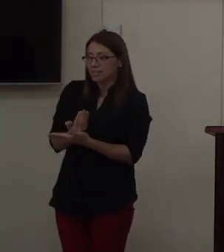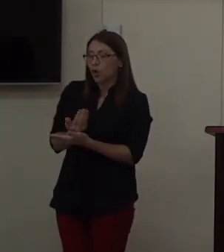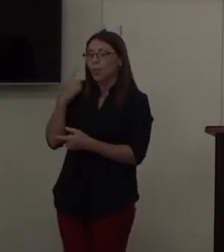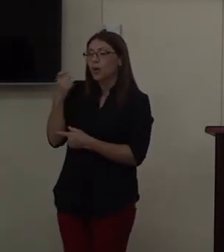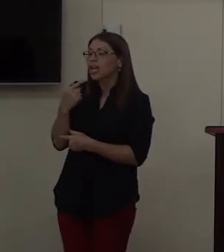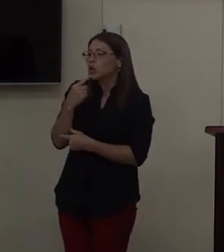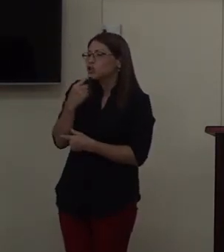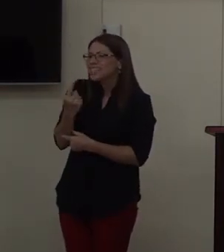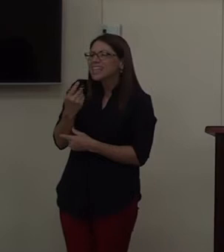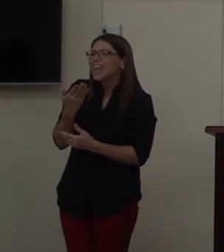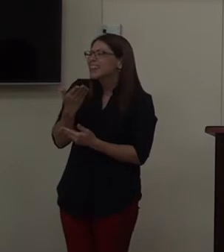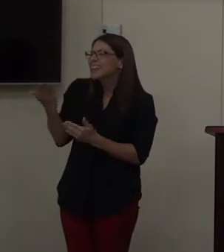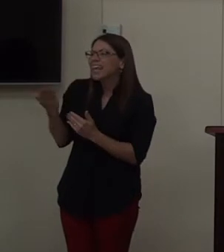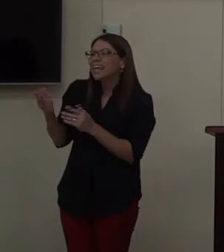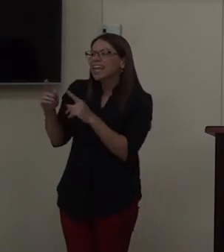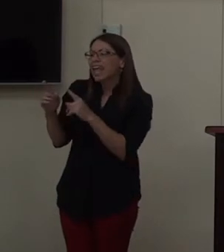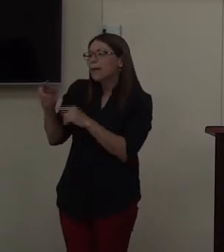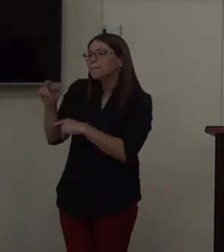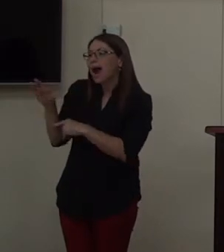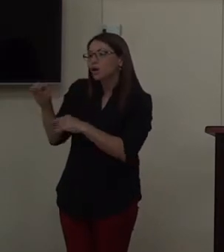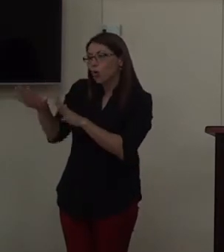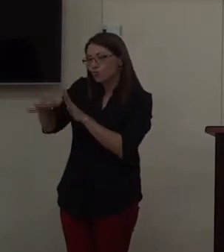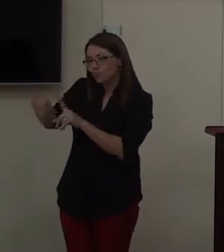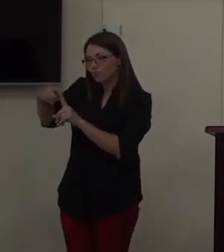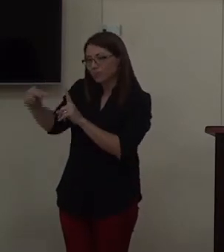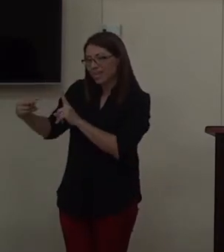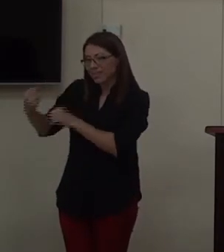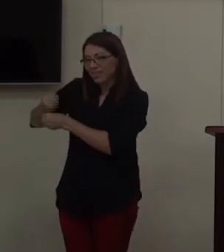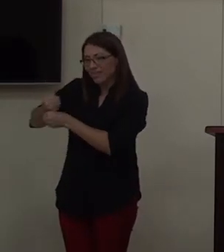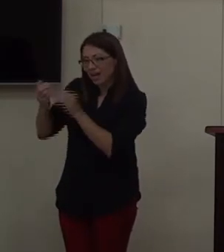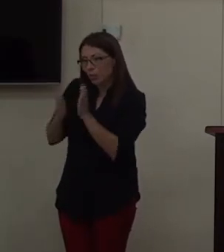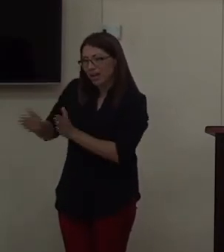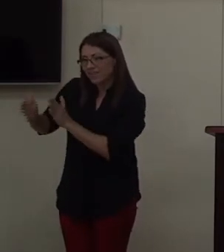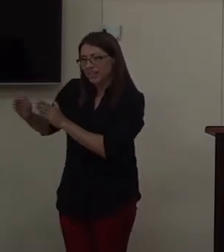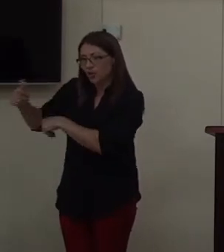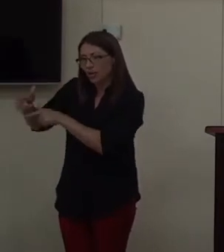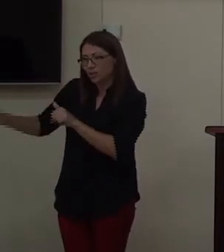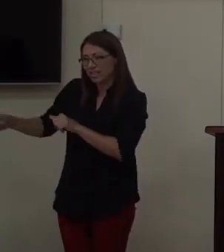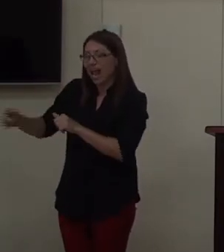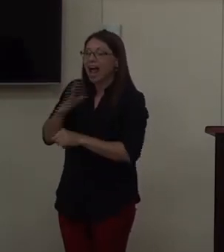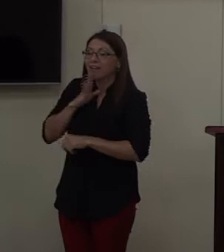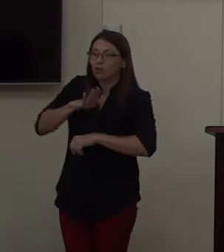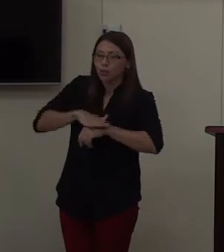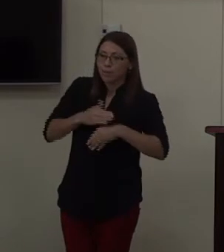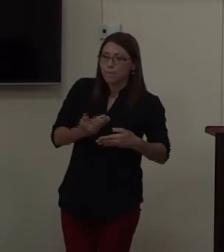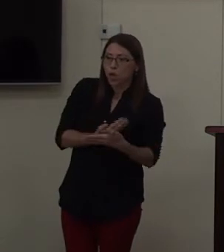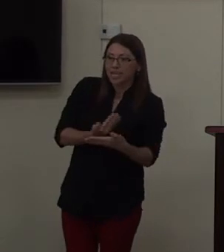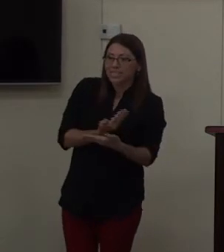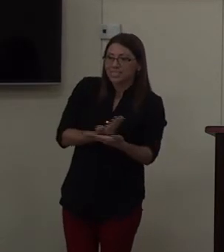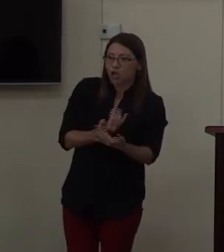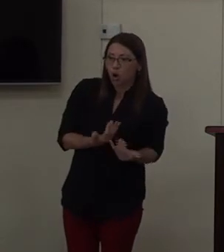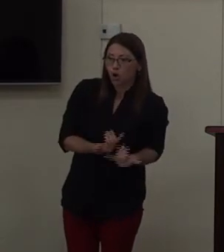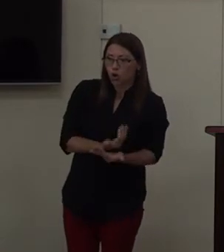precisamente de qué marco estaba trabajando la planificación lingüística en este momento, hablando de modernización. No está